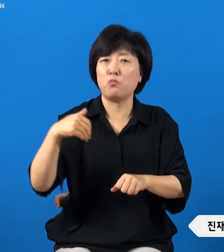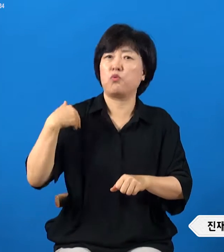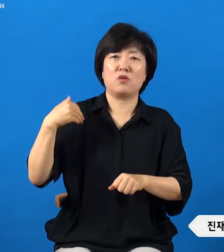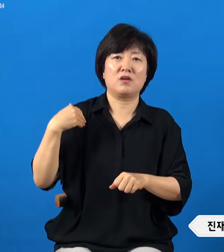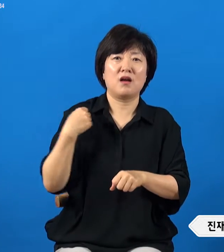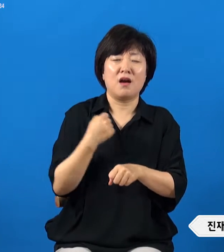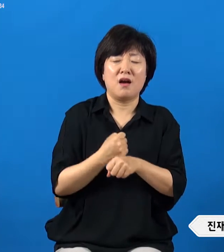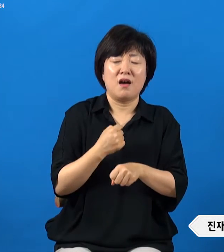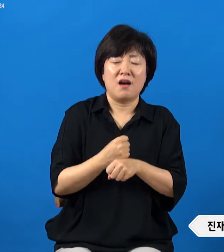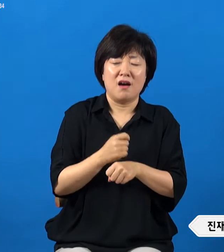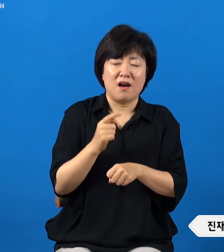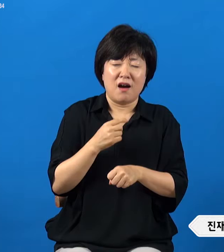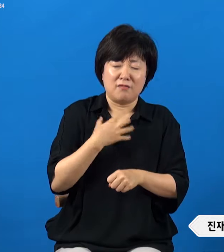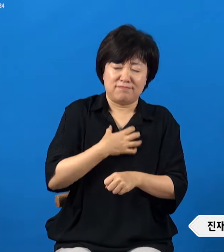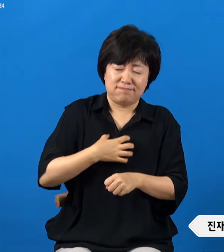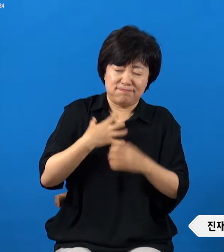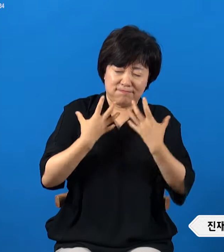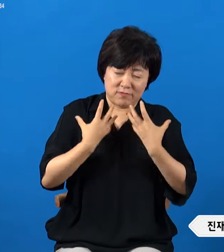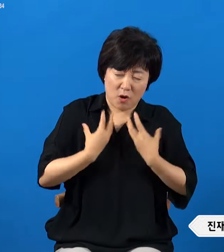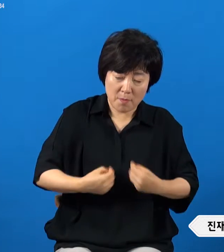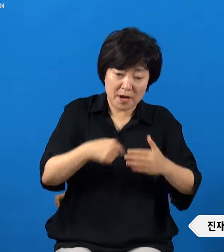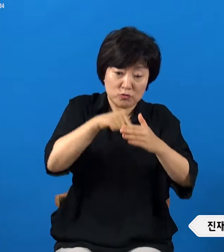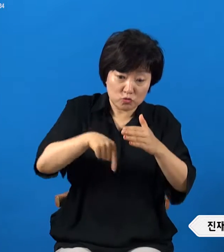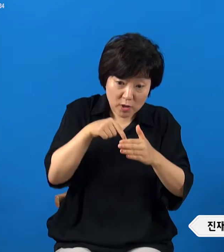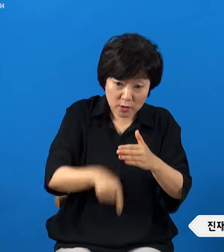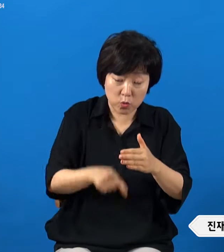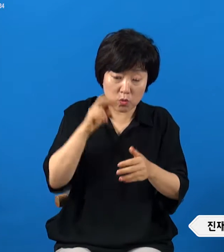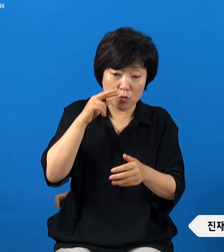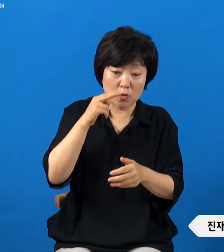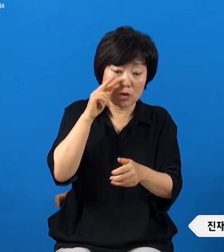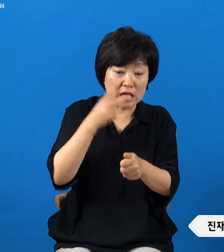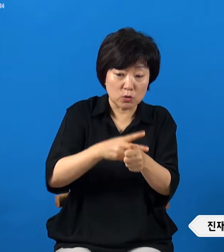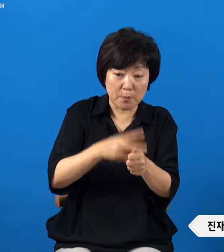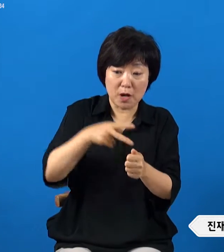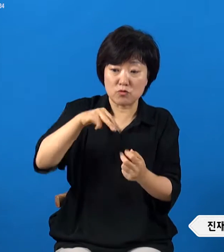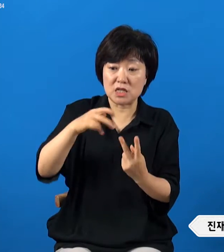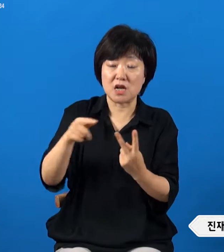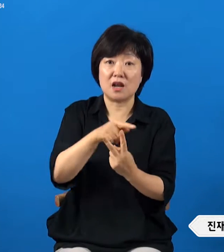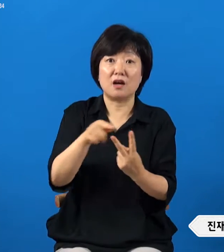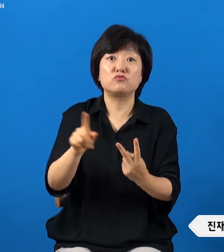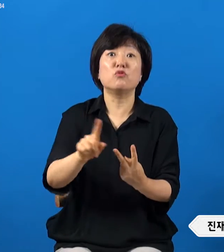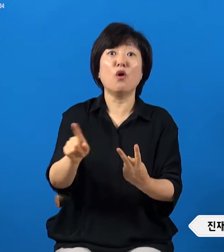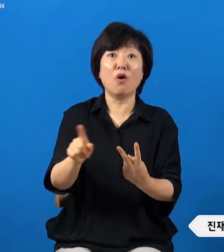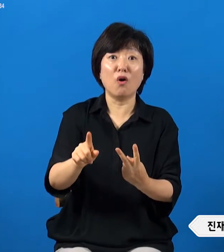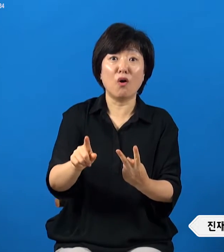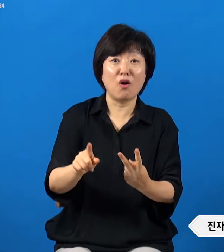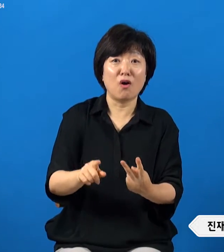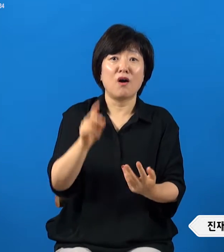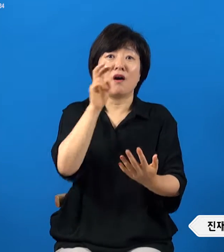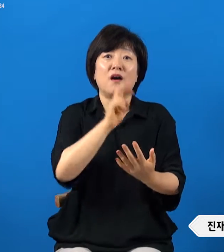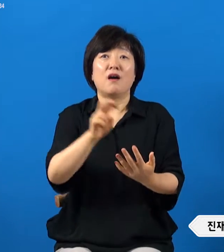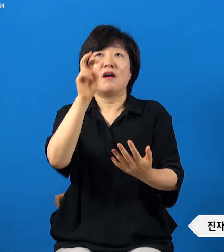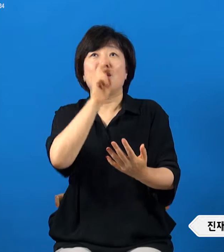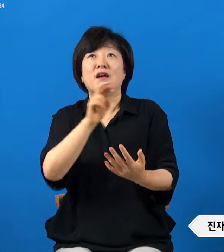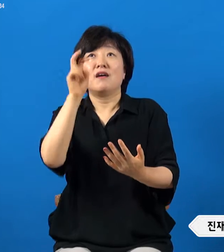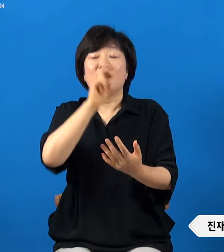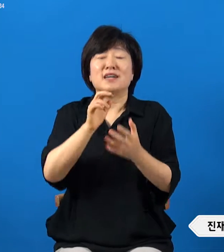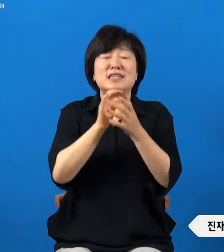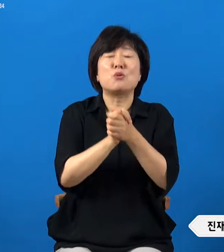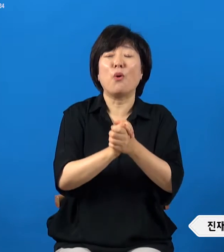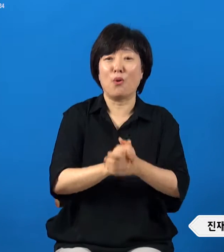밤에 한밤중에 찬송이 흘러나오기 시작합니다. 기도가 드려지기 시작합니다.